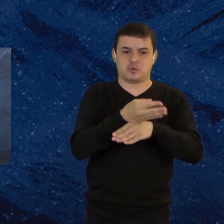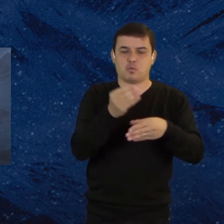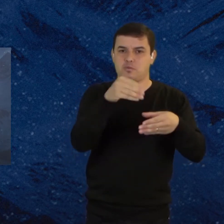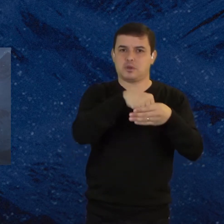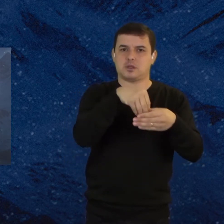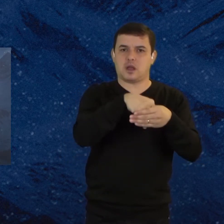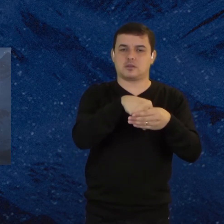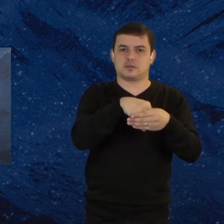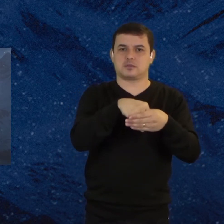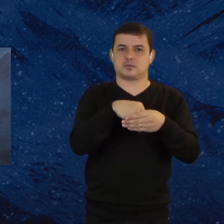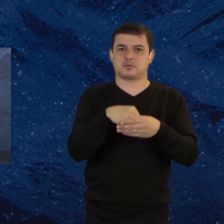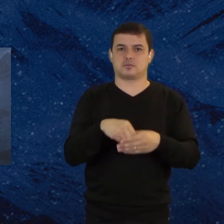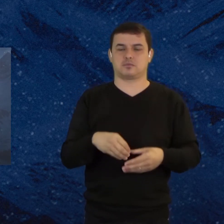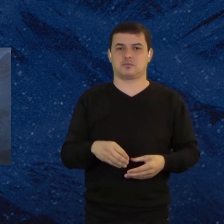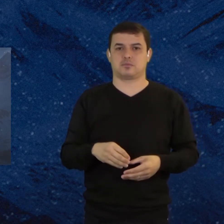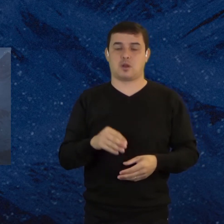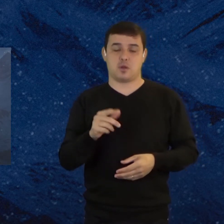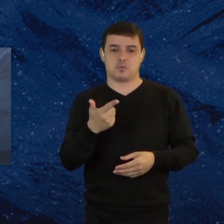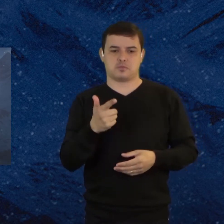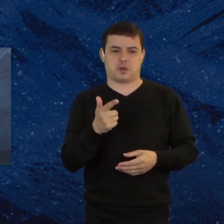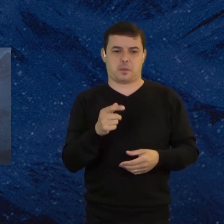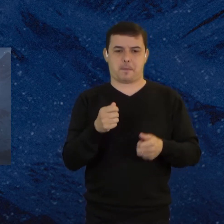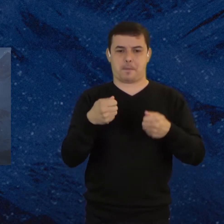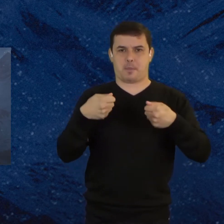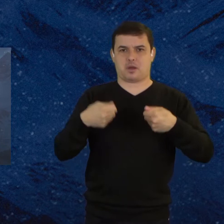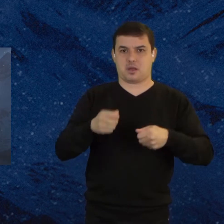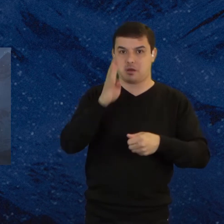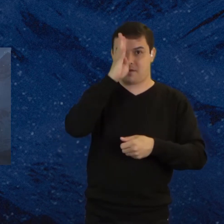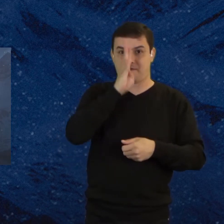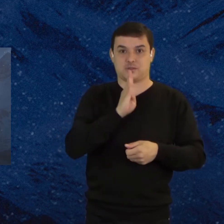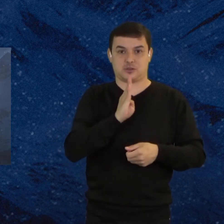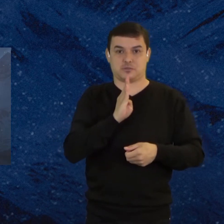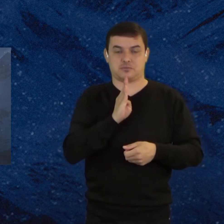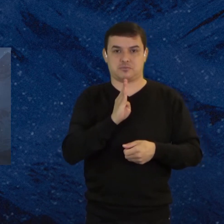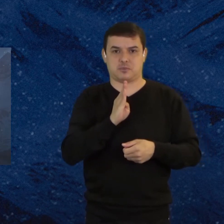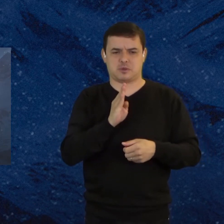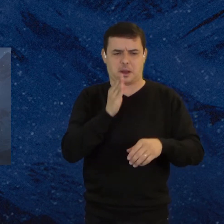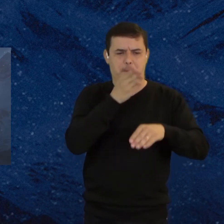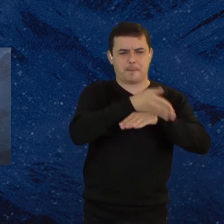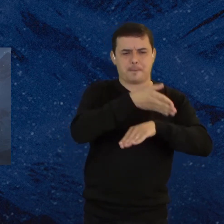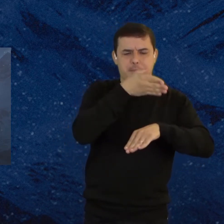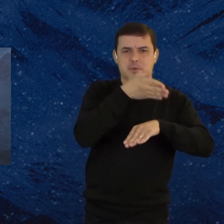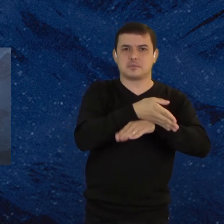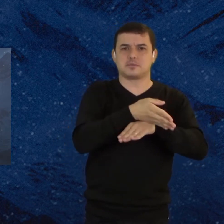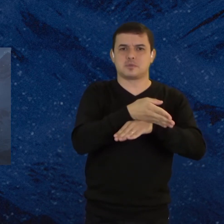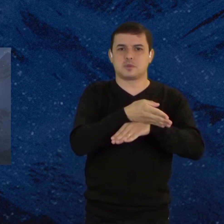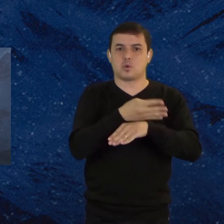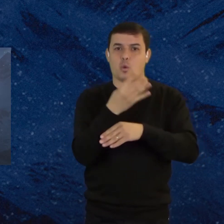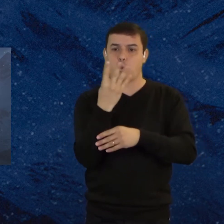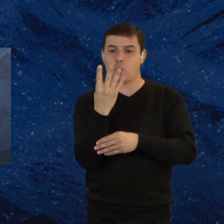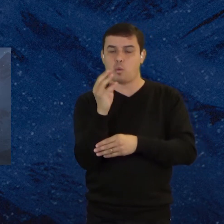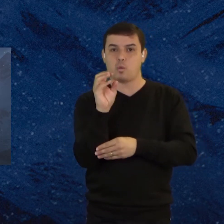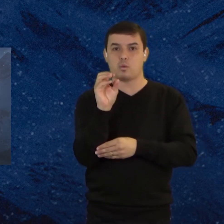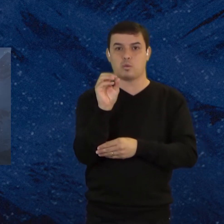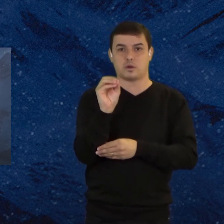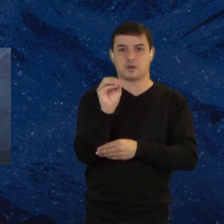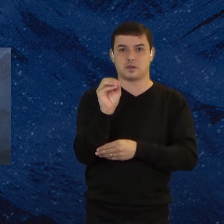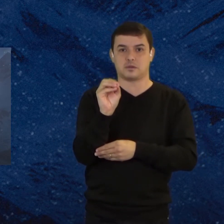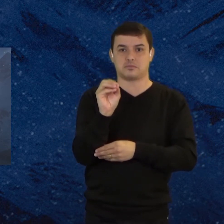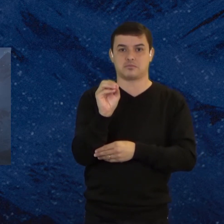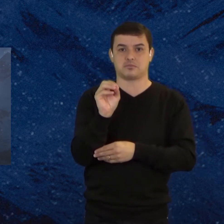ofertasse, né? Não tem taxa de inscrição, mas cada um participasse com R$ 40.